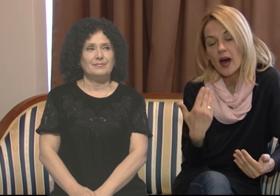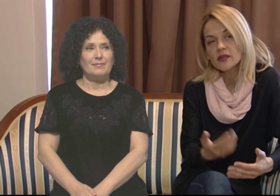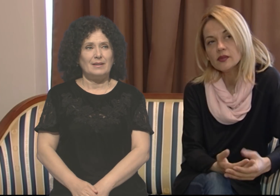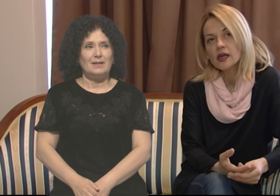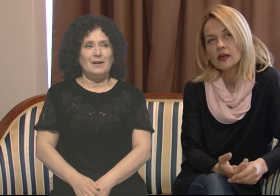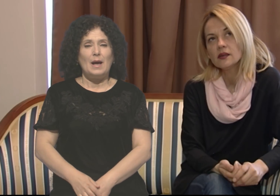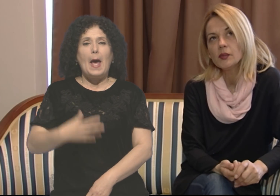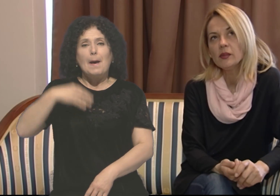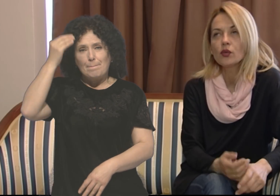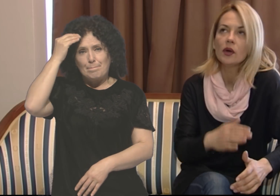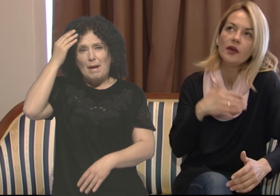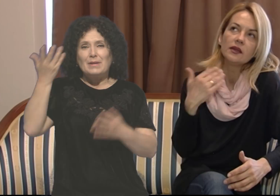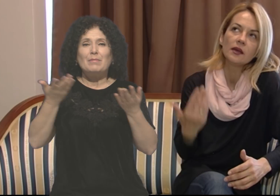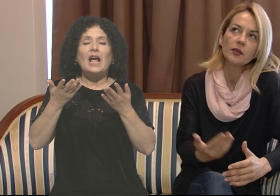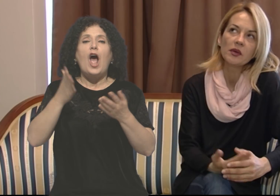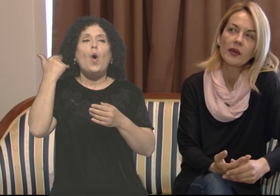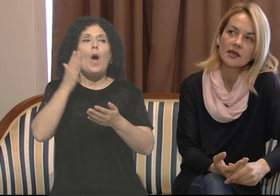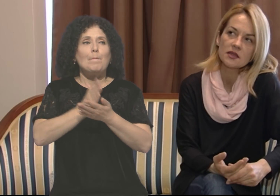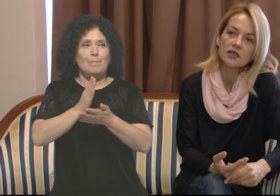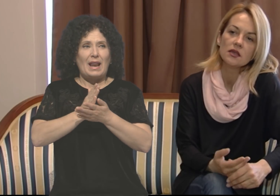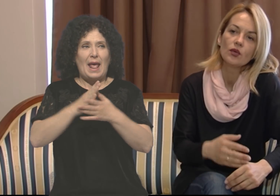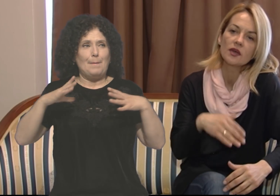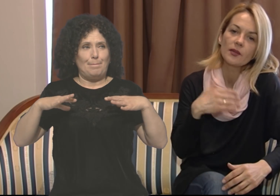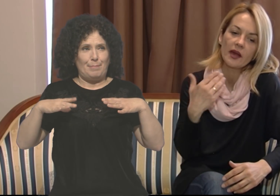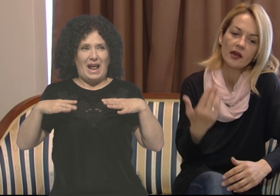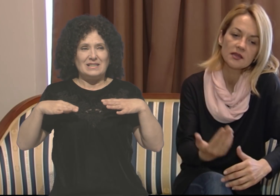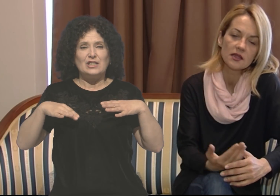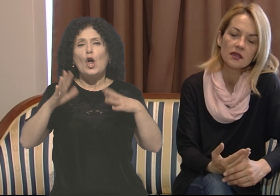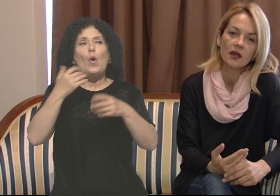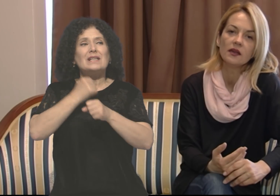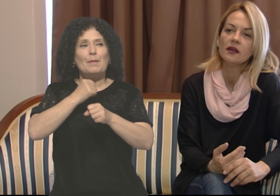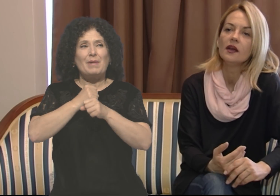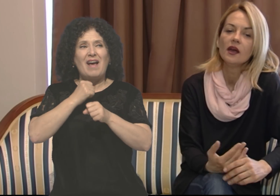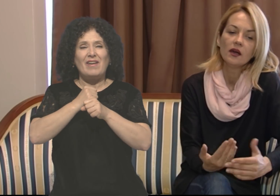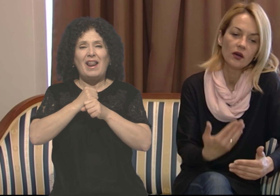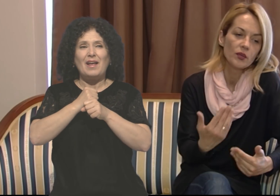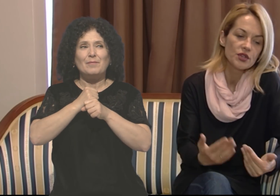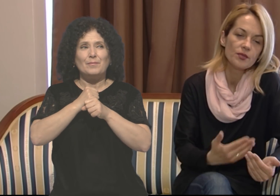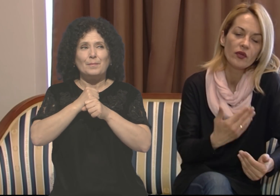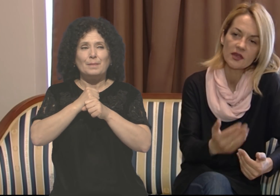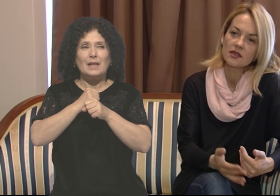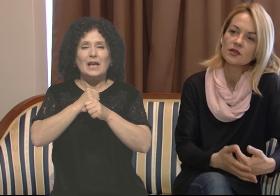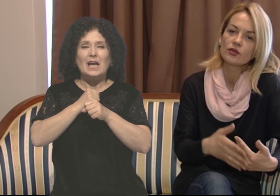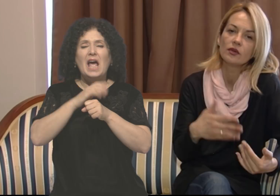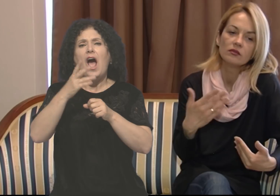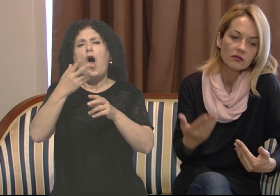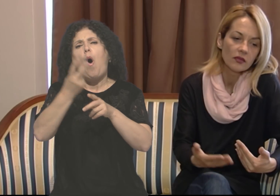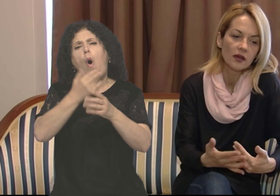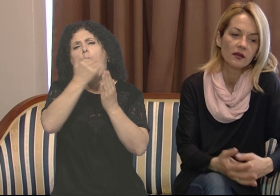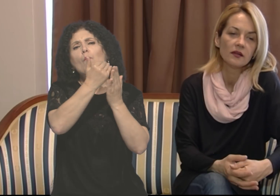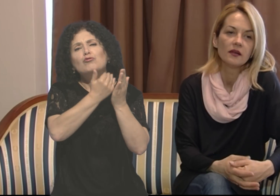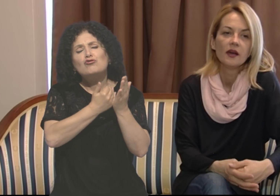се памтам дека, например, кога биле тие, например, празници и кога се правеле сите тие, нели, обичаи поврзани со